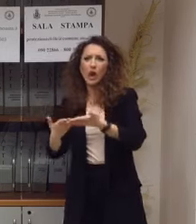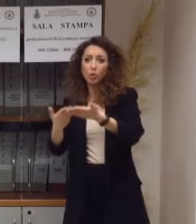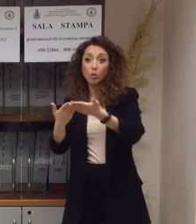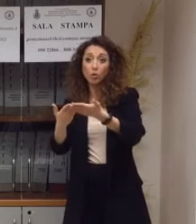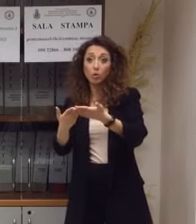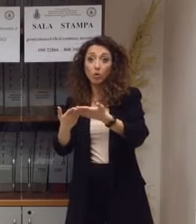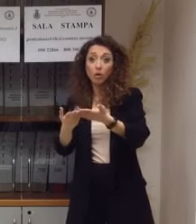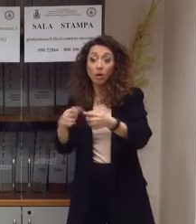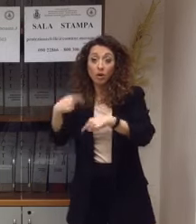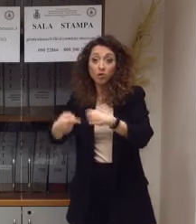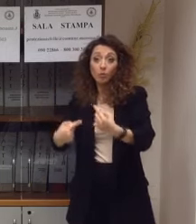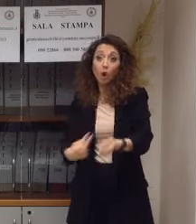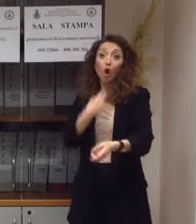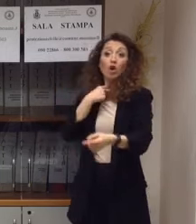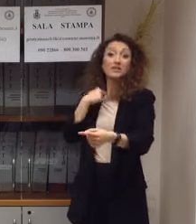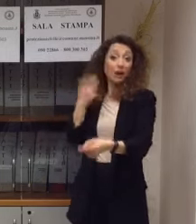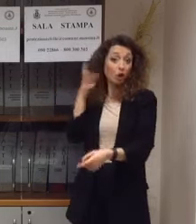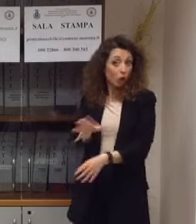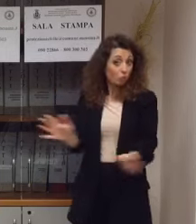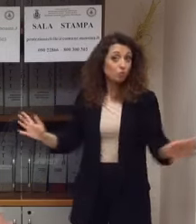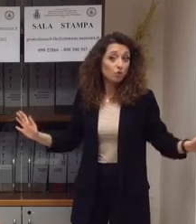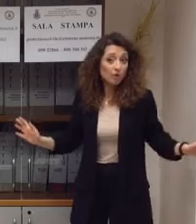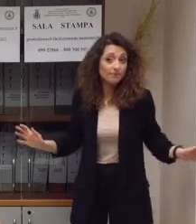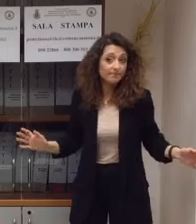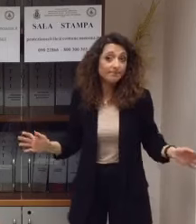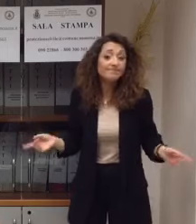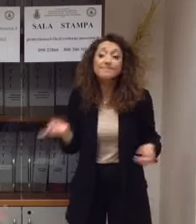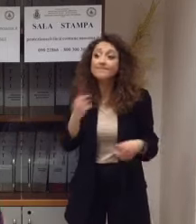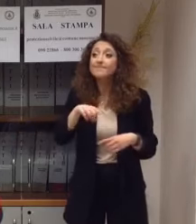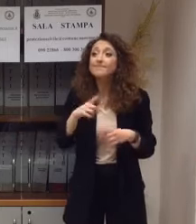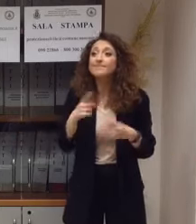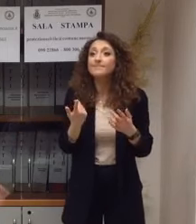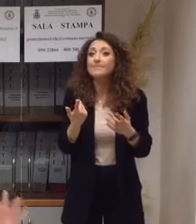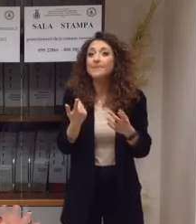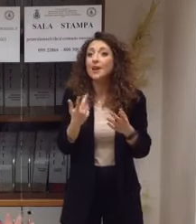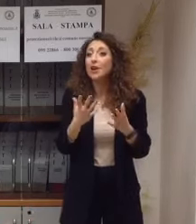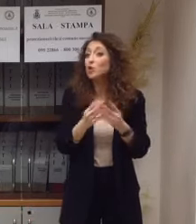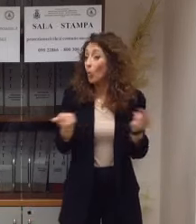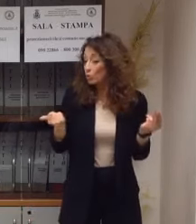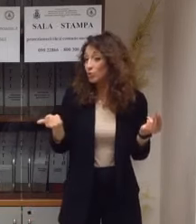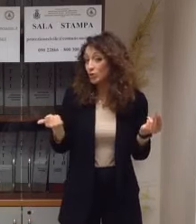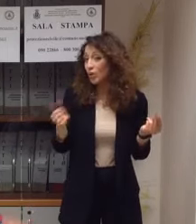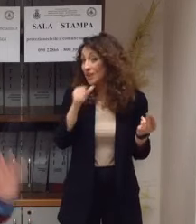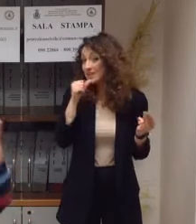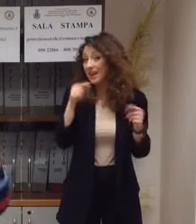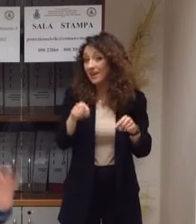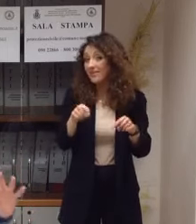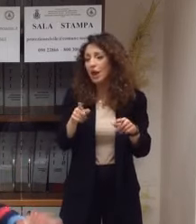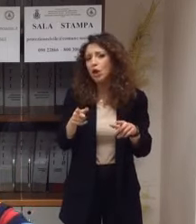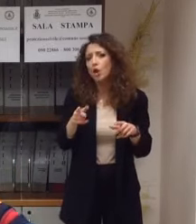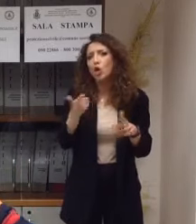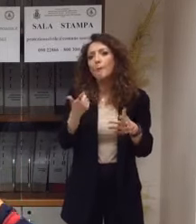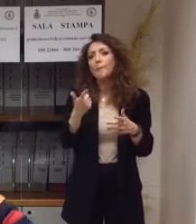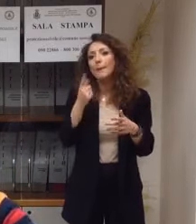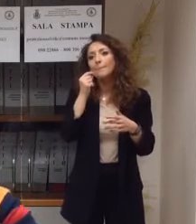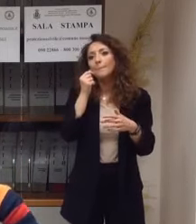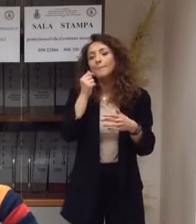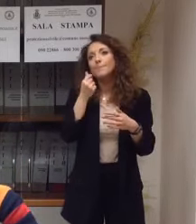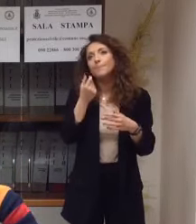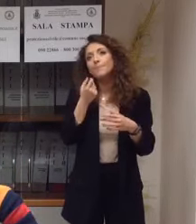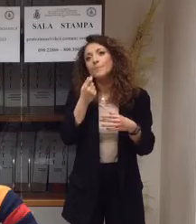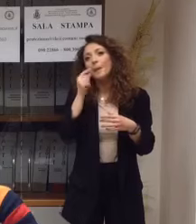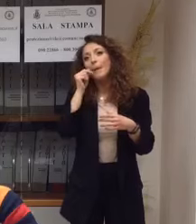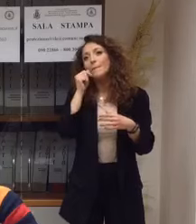denunciarvi. Quindi noi dobbiamo trovare una soluzione. Da buon padre di famiglia, e da buon padre di famiglia io voglio